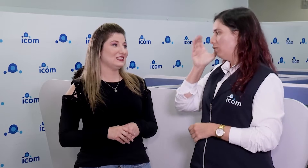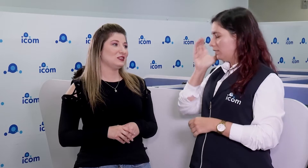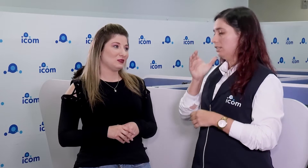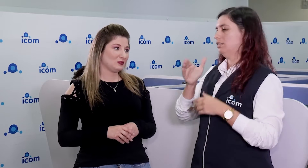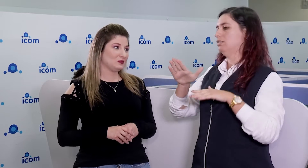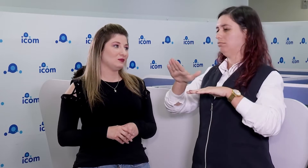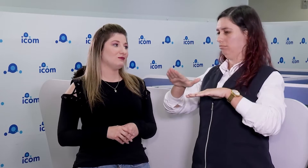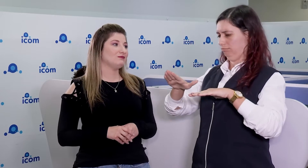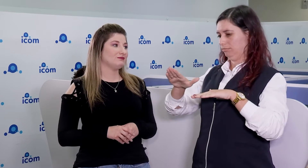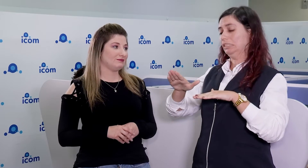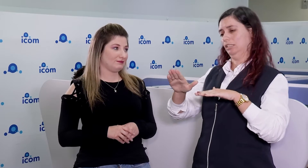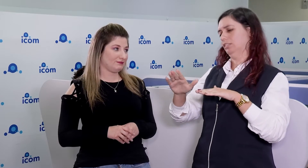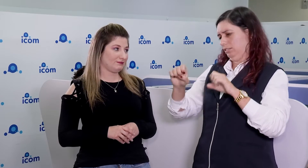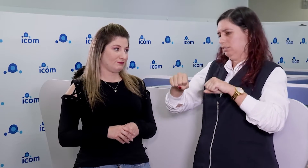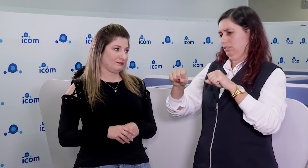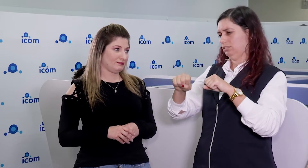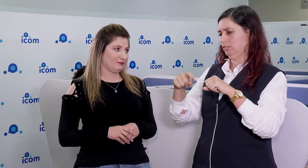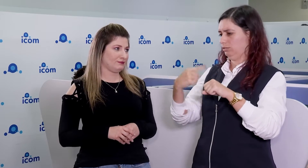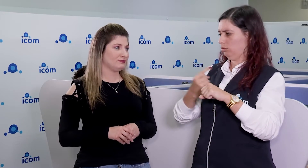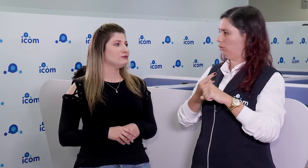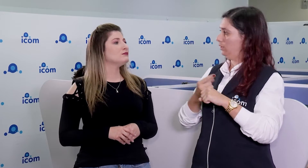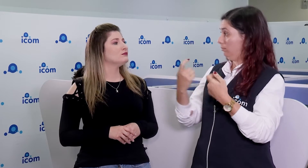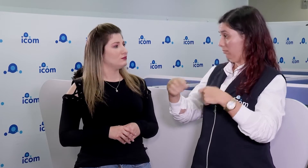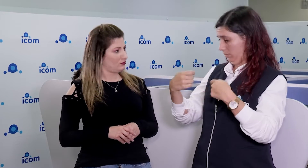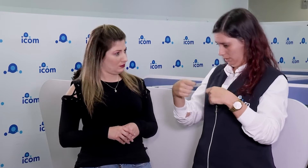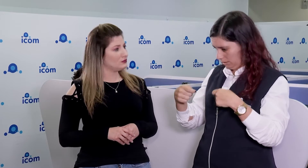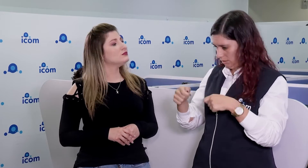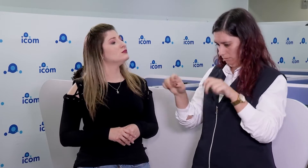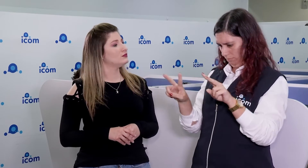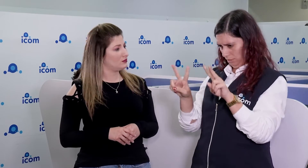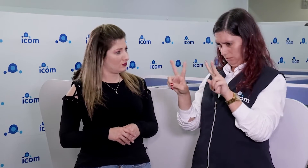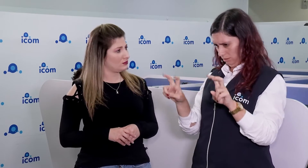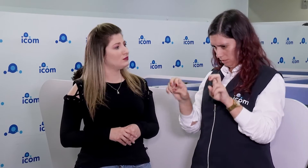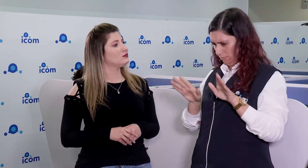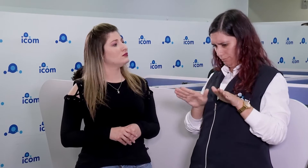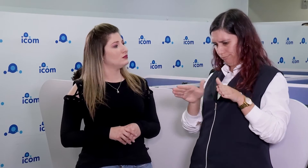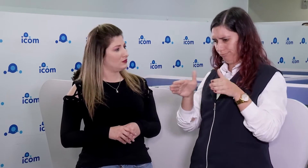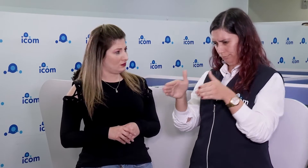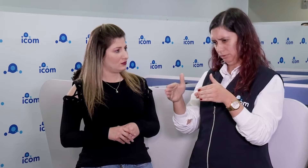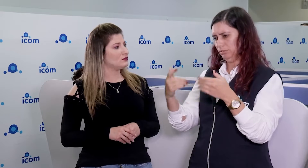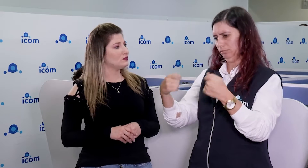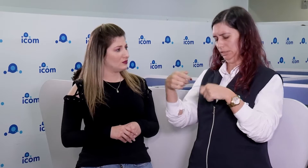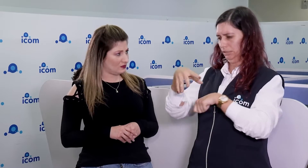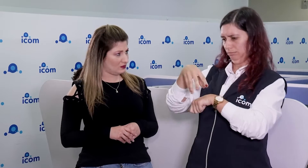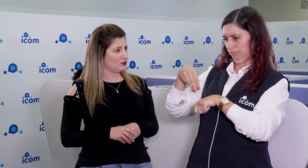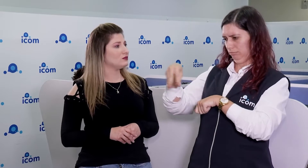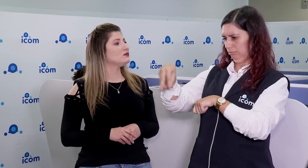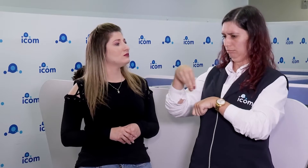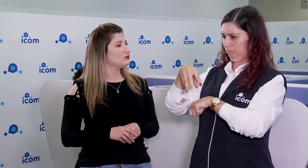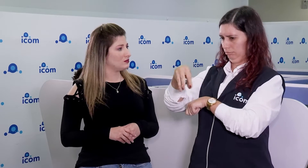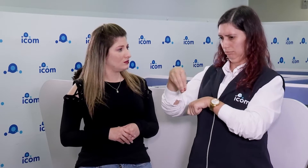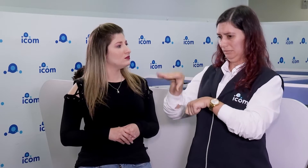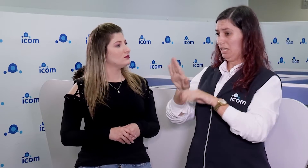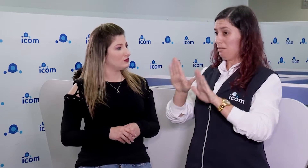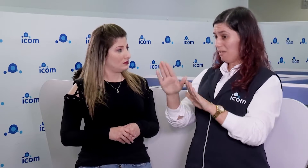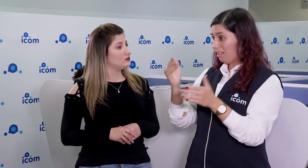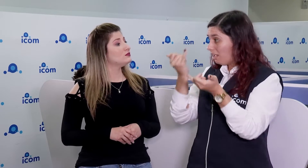na verdade, sim, né? A gente sempre precisa, tem toda a questão da neutralidade, né, do intérprete e confidencialidade dessas informações, porque é sempre